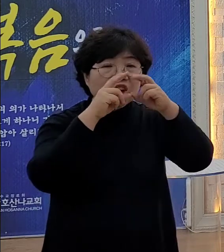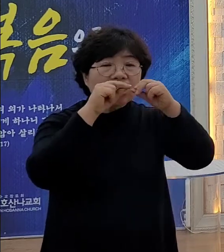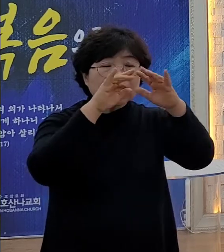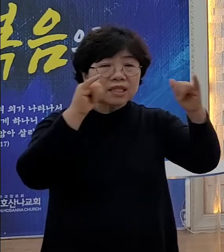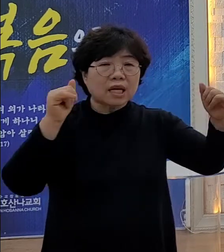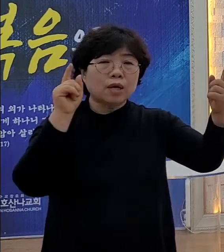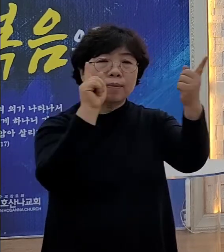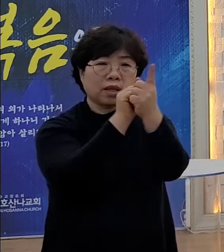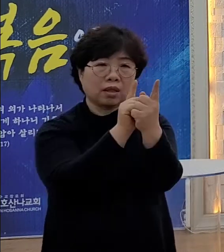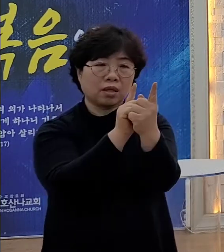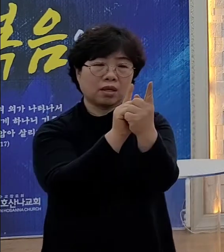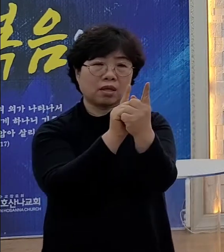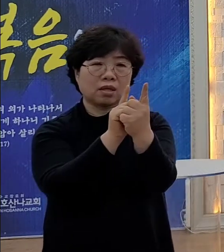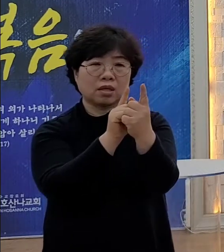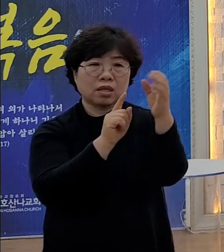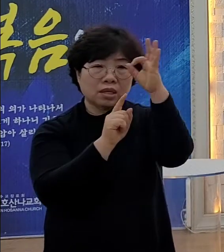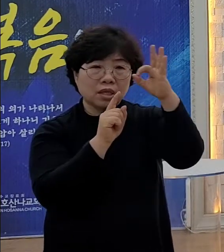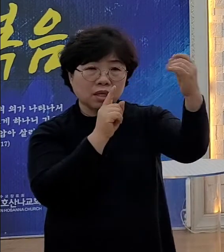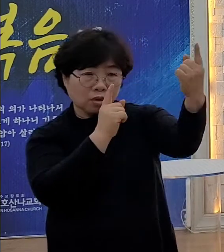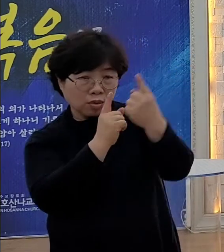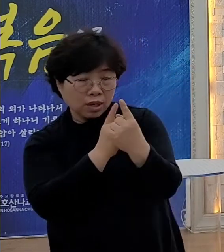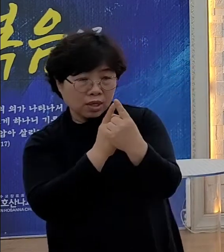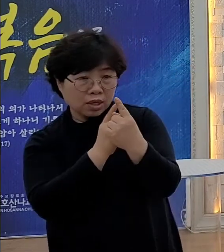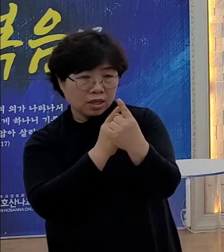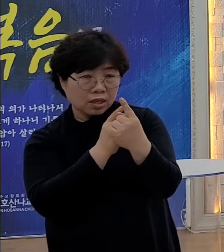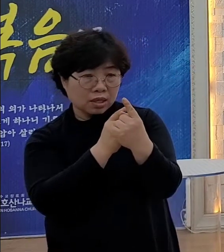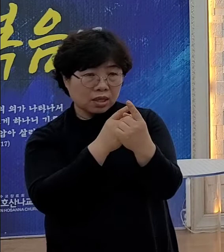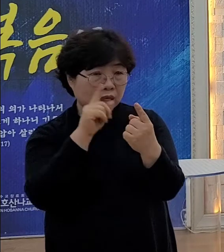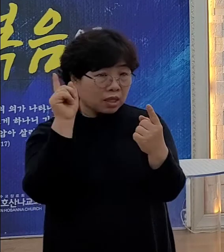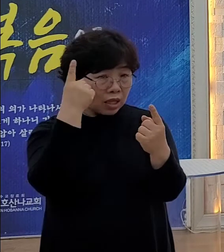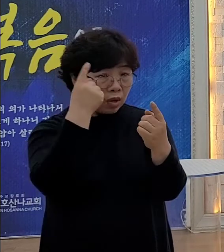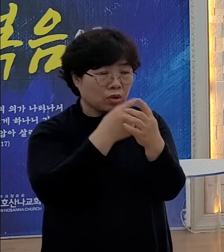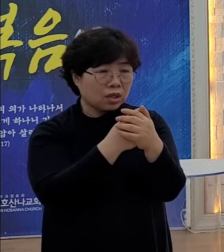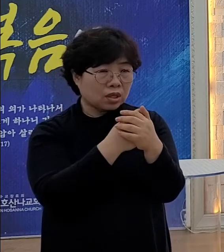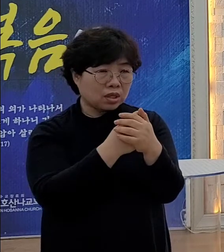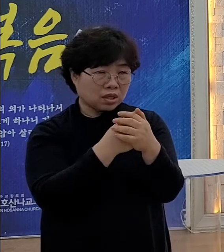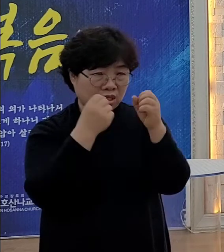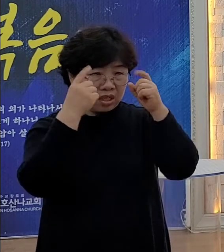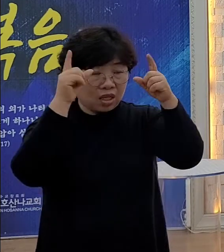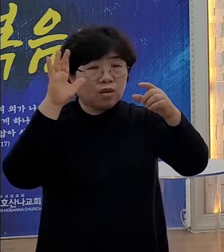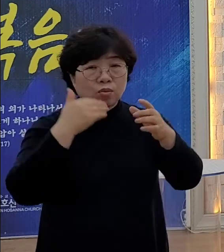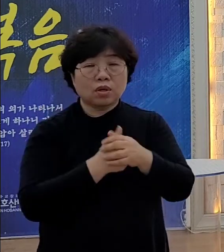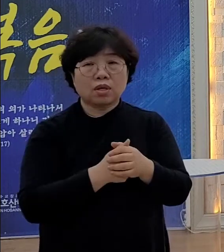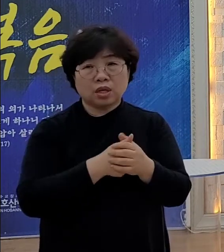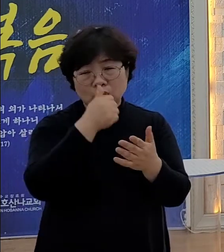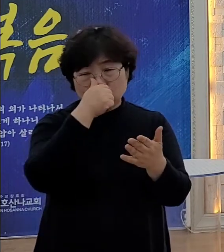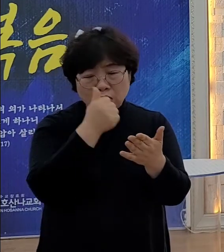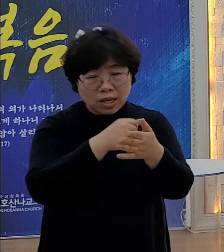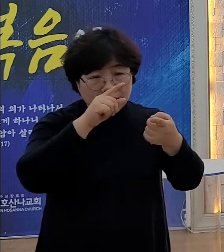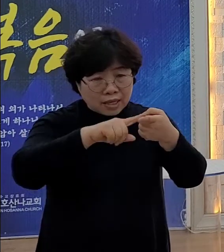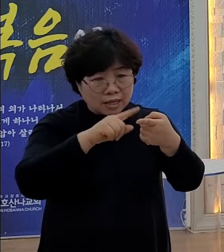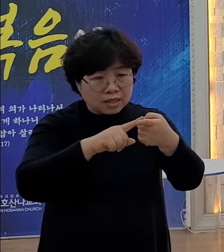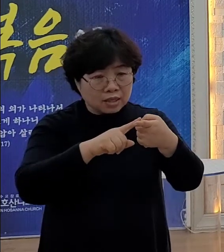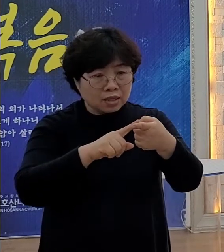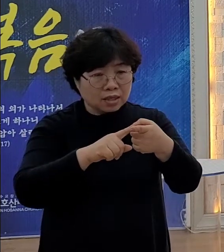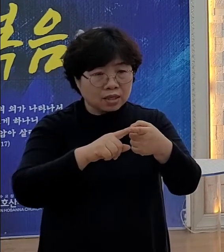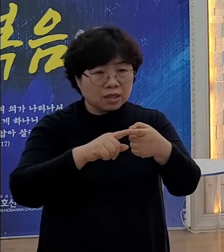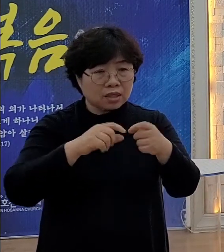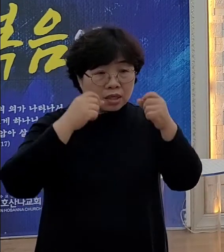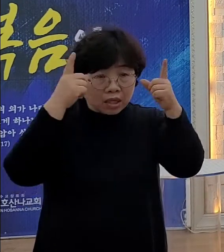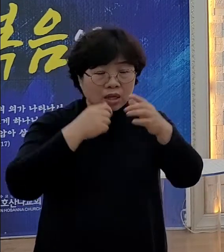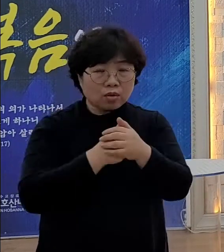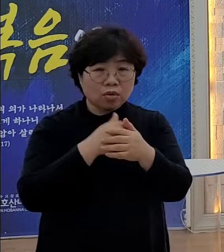선지자가 그에게 찾아왔습니다. 그래서 그가 쏟아낸 무서운 경고를 듣고서 다윗이 심상이